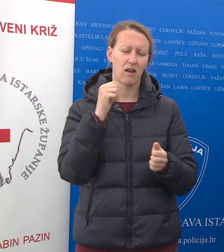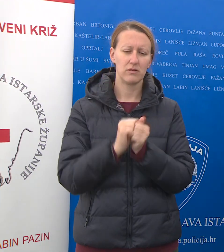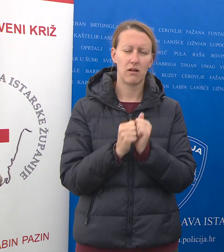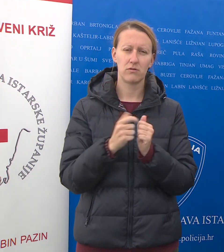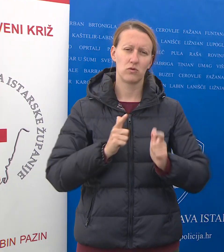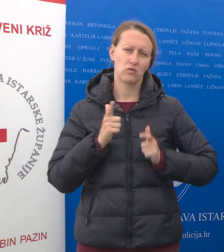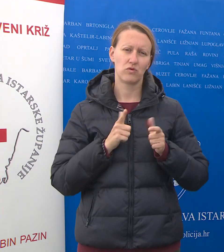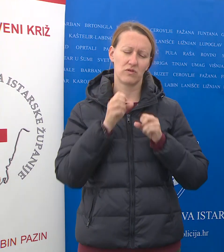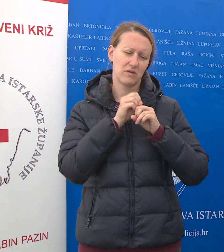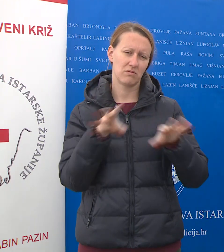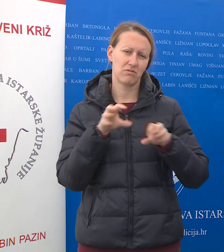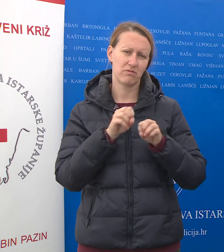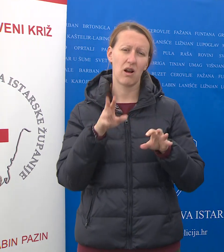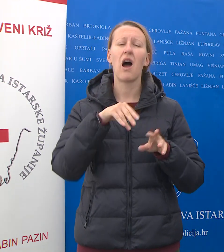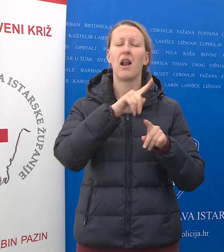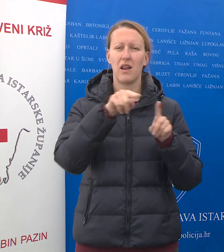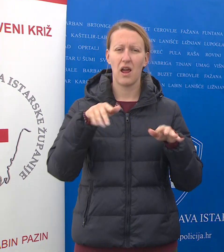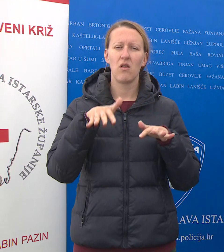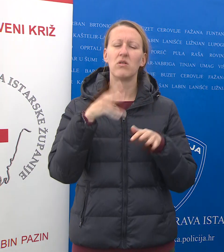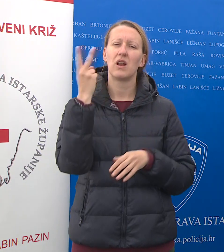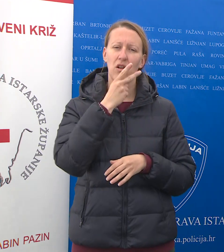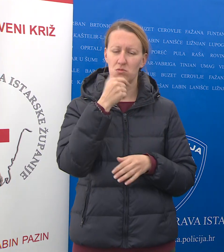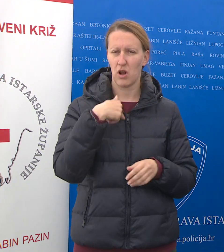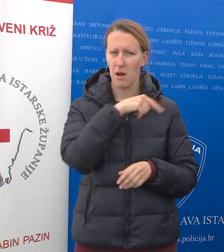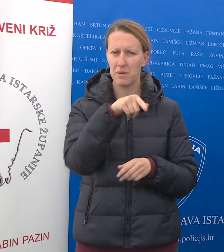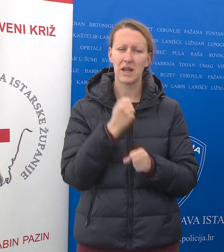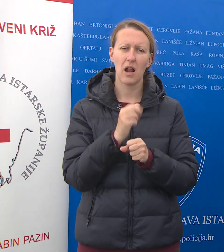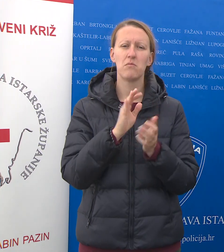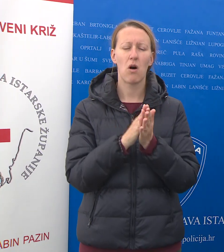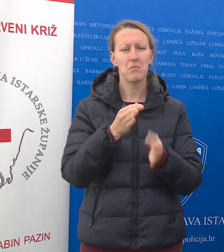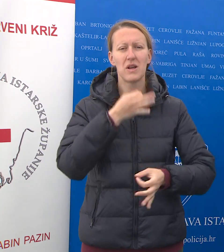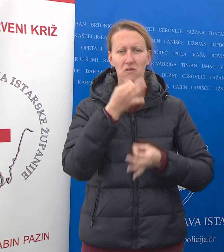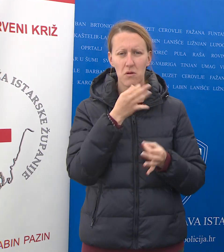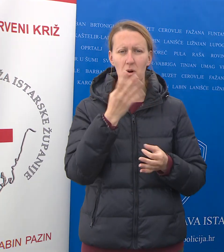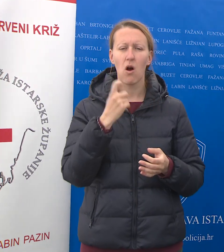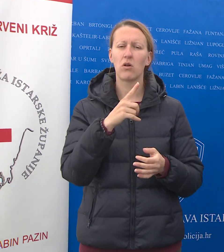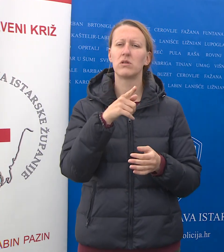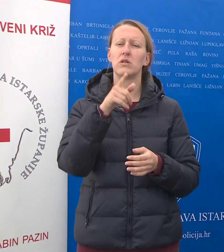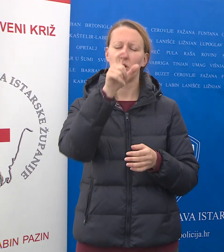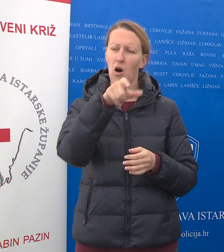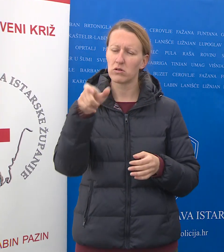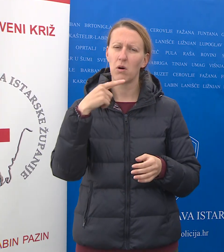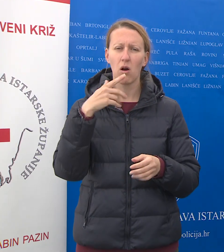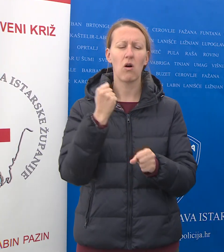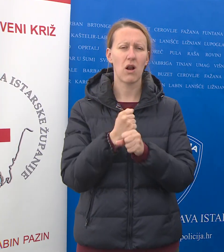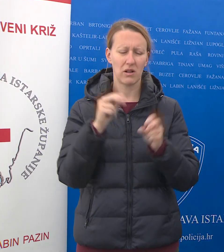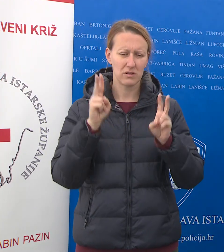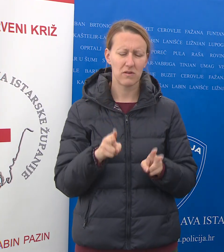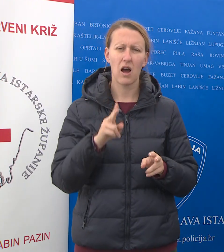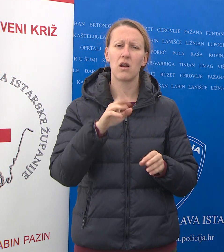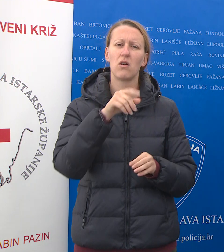zločestoći, ali ogromna većina ljudi razumije što radimo i molimo da se informiraju od toga od službenih tijela,